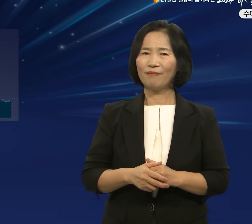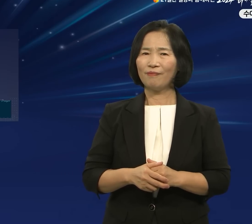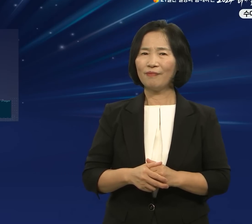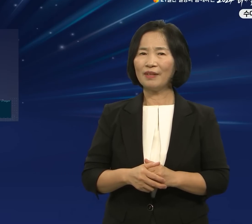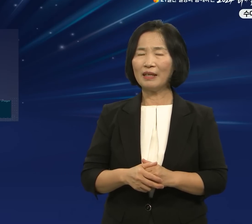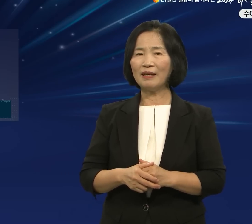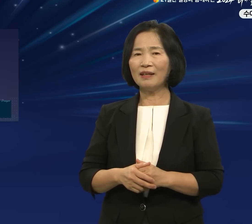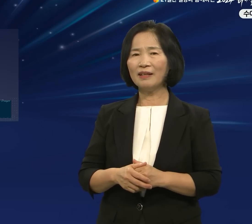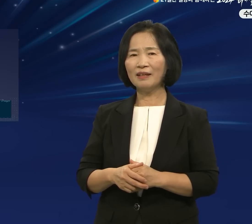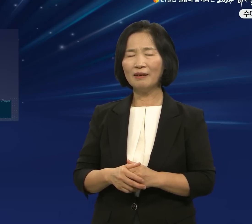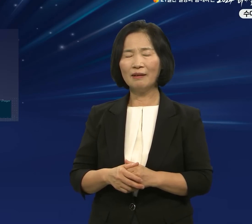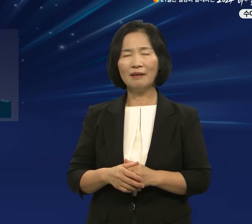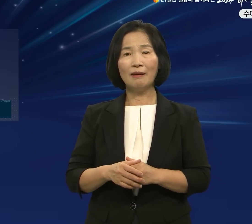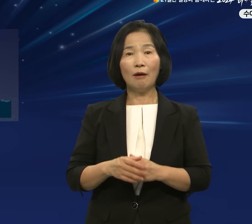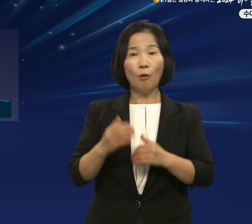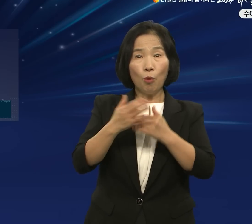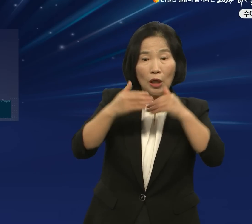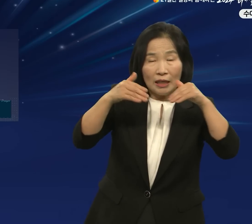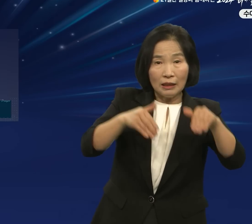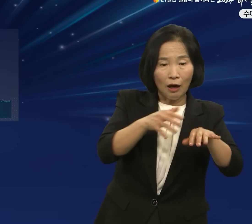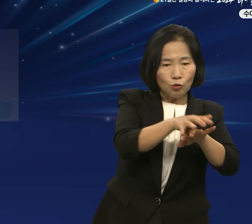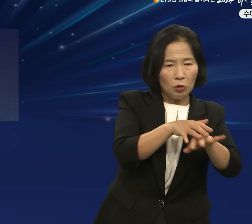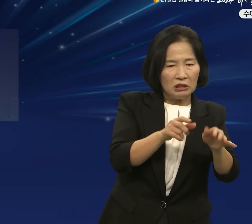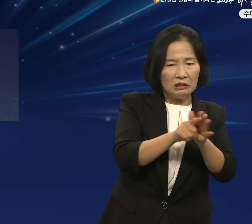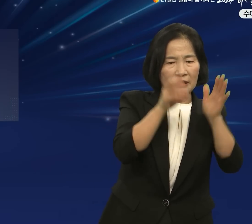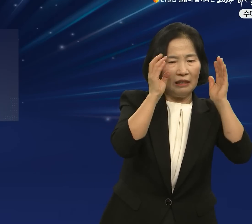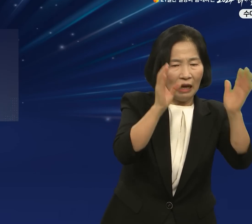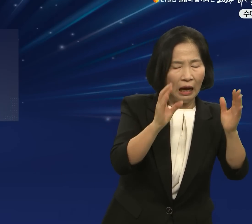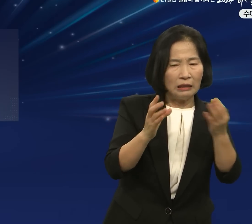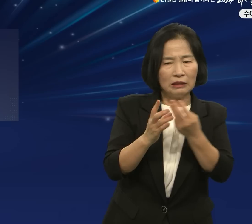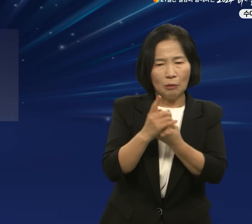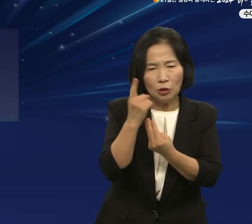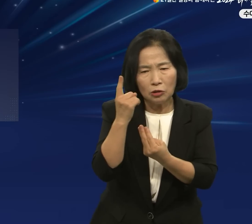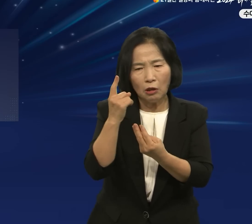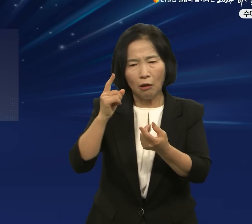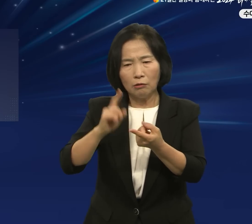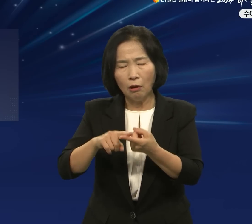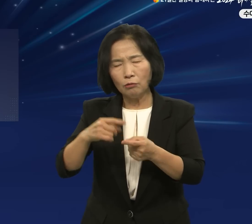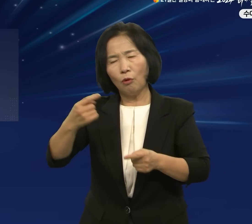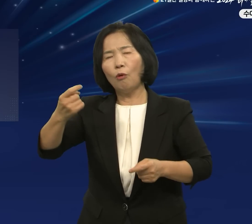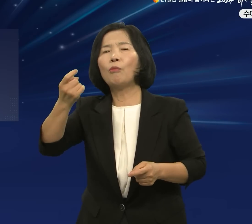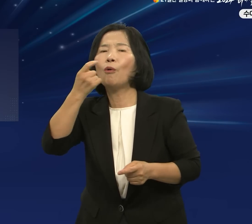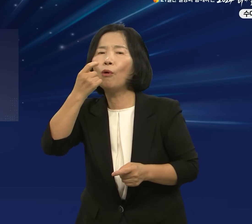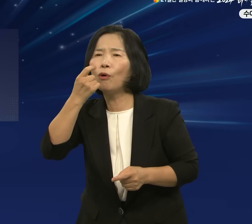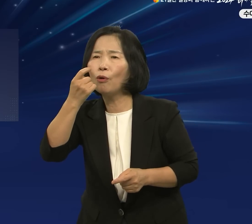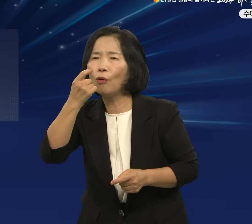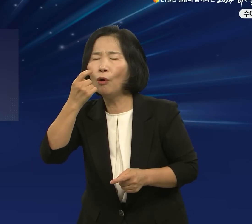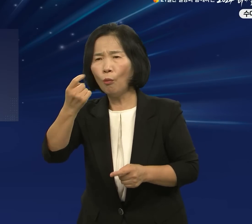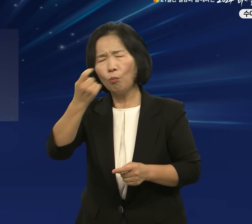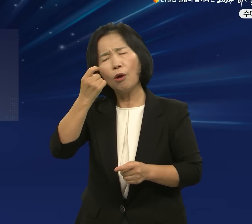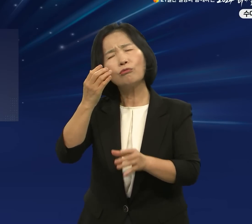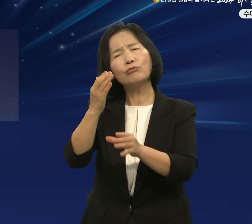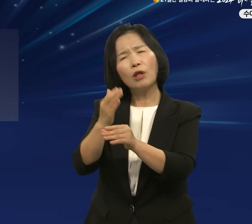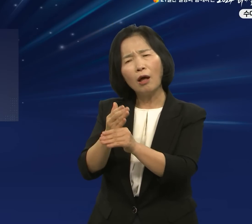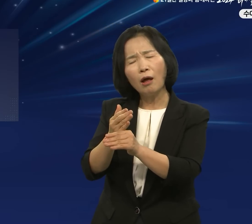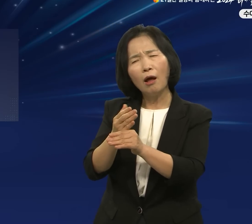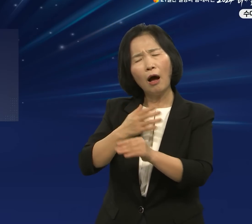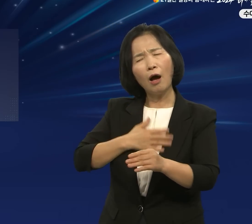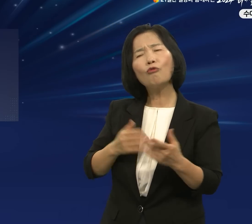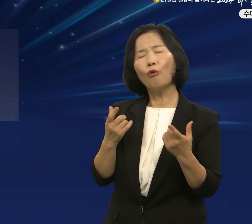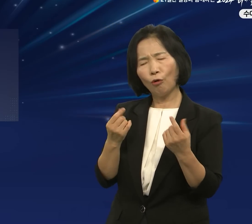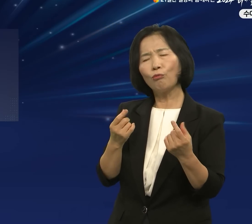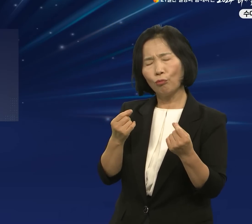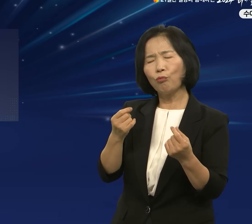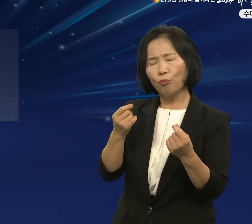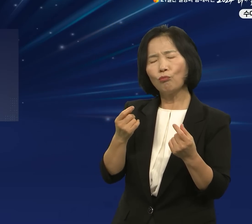목회자가 조직신학을 배우고 삼위일체론을 배웁니다. 배울 때는 알 것도 같고